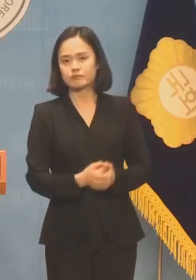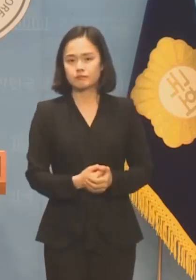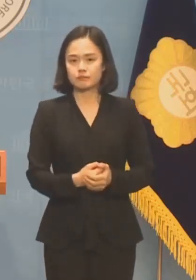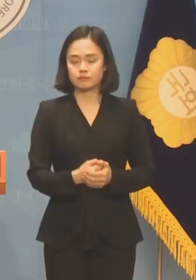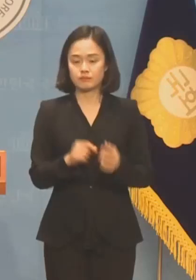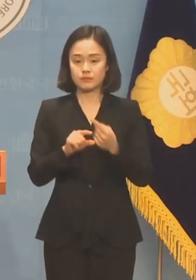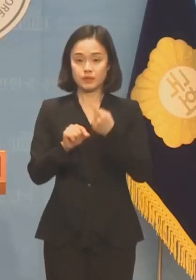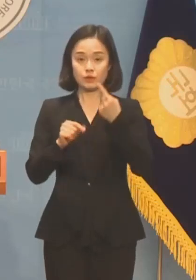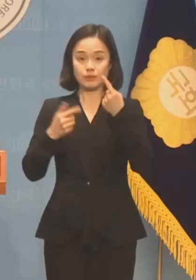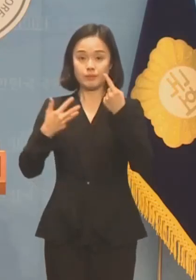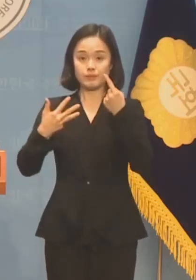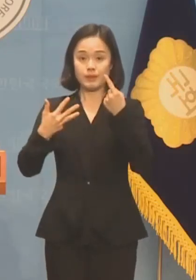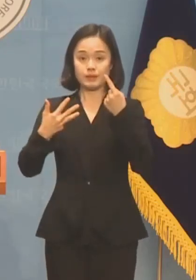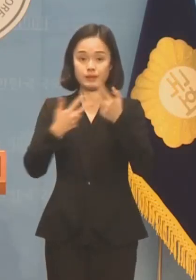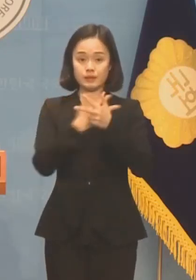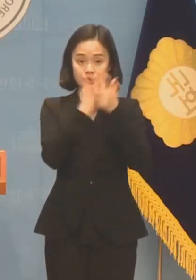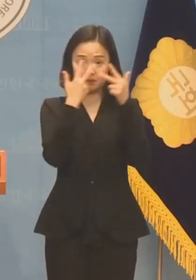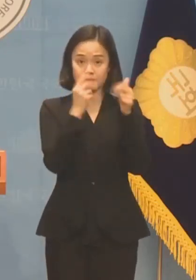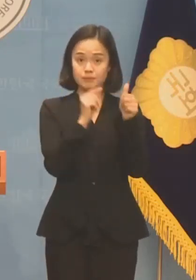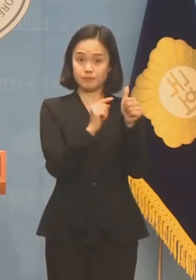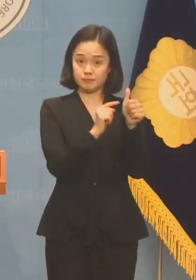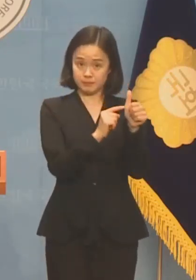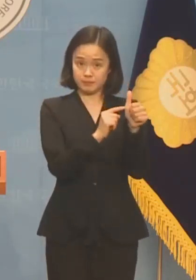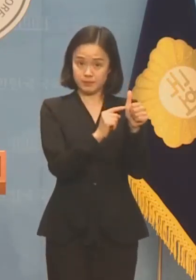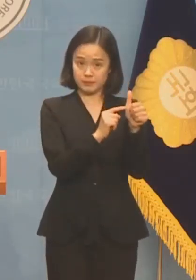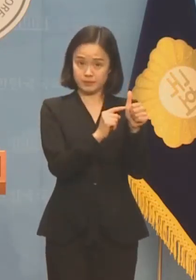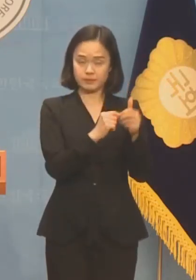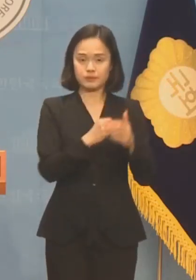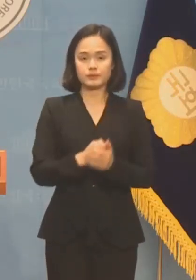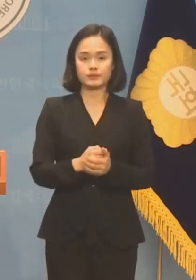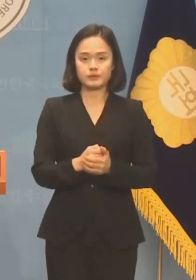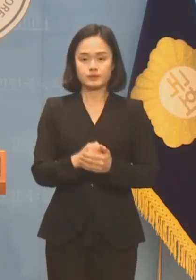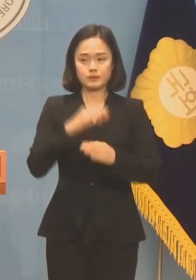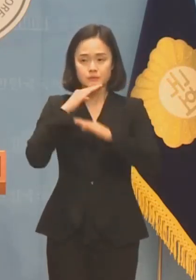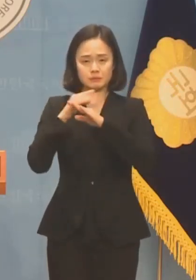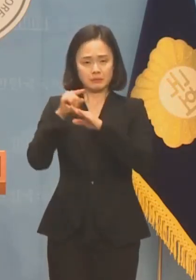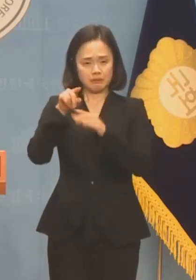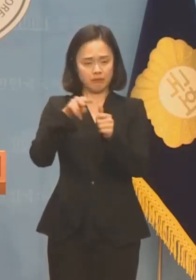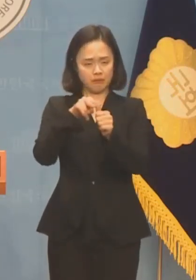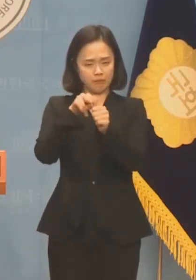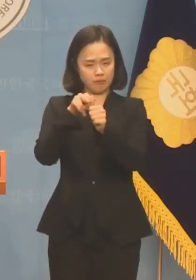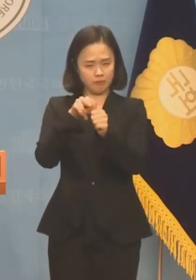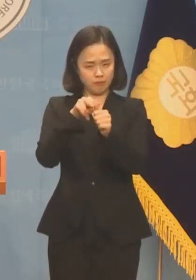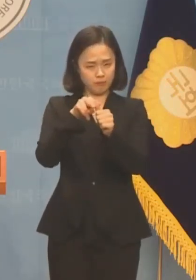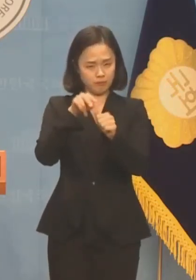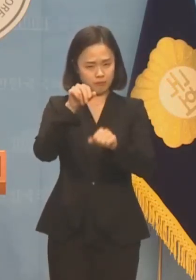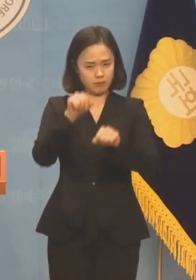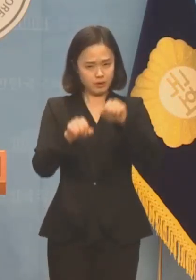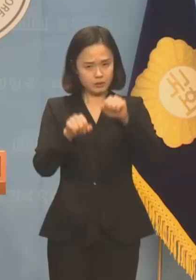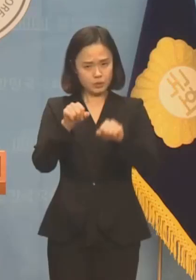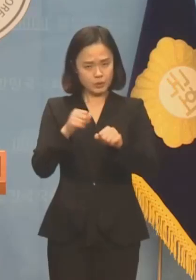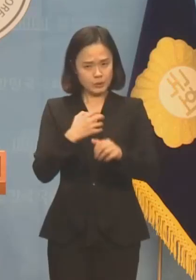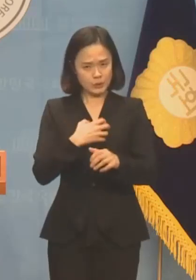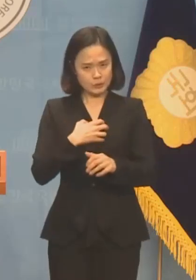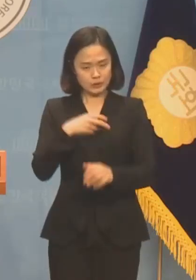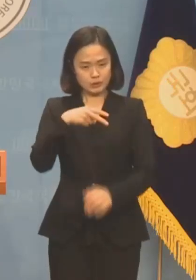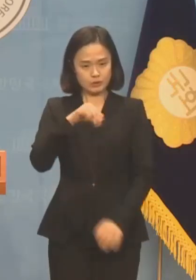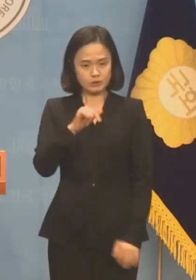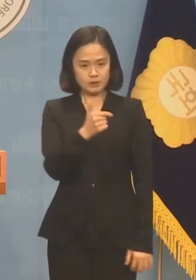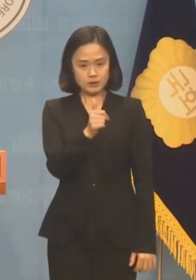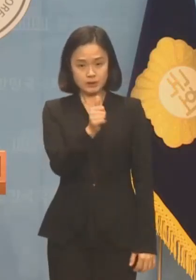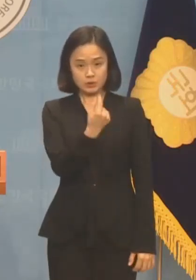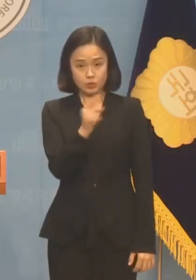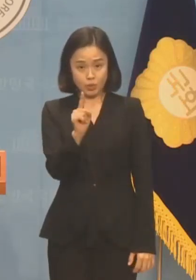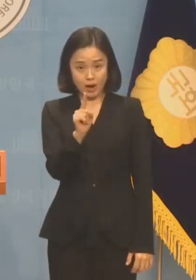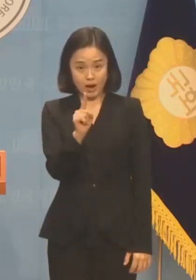대표가 첩보 활동에 우려가 되는 중국 관영 매체 신화통신 기자를 포함한 외신